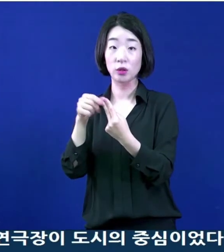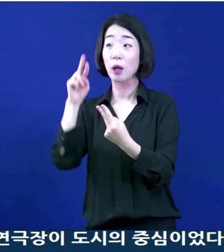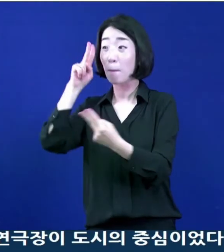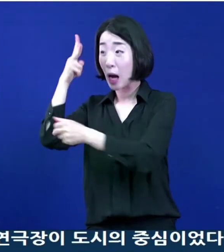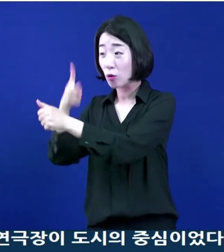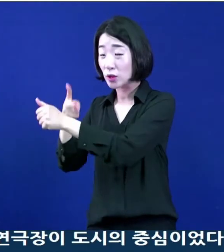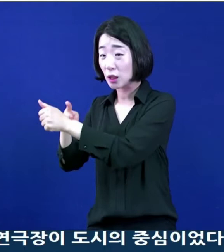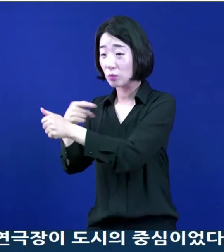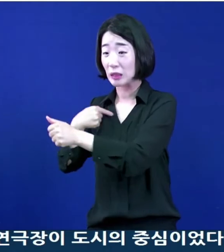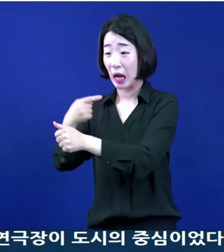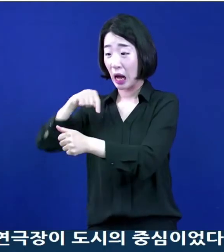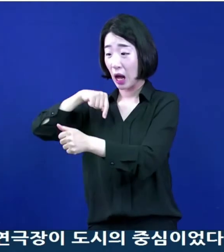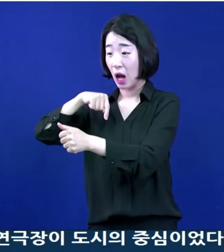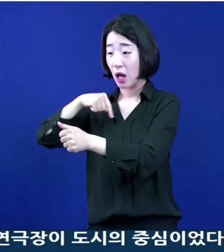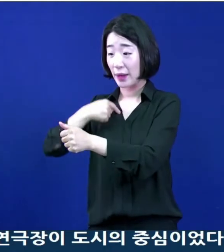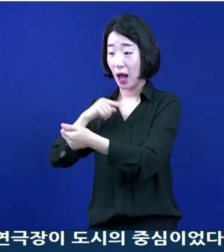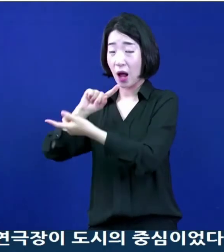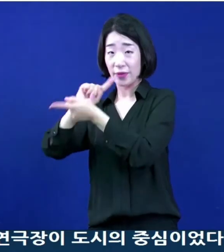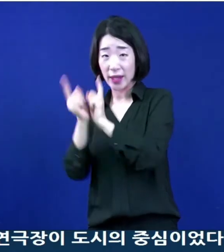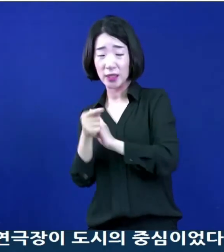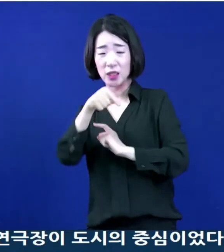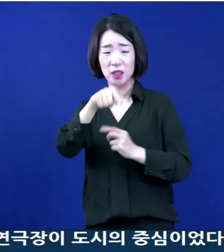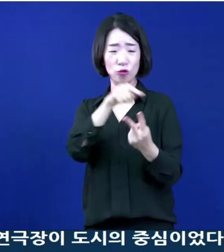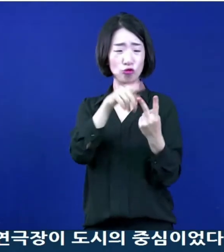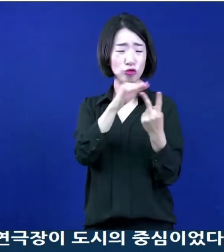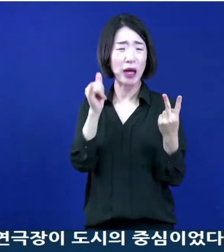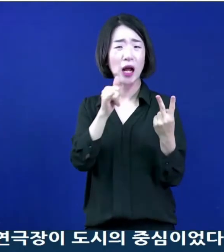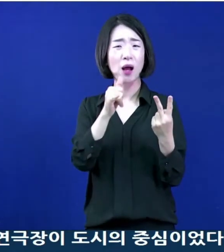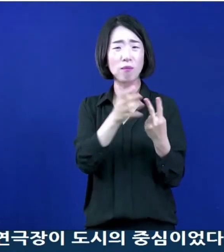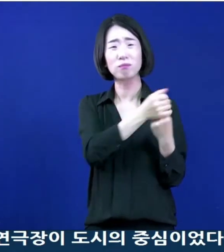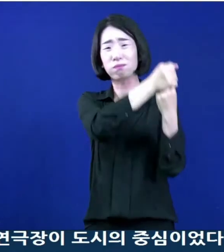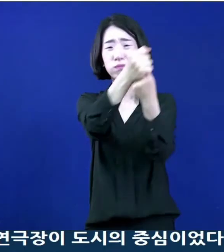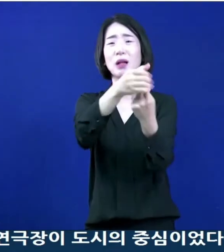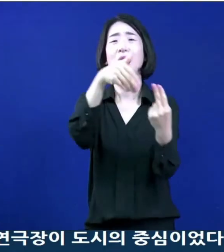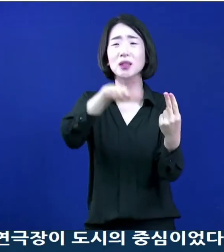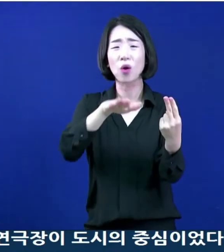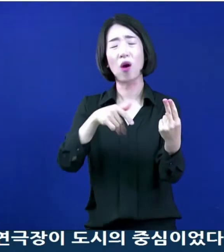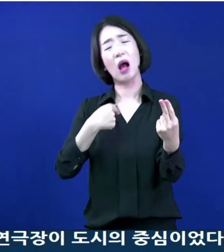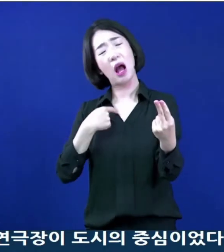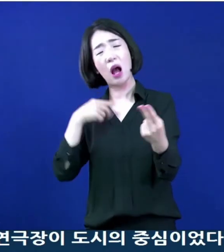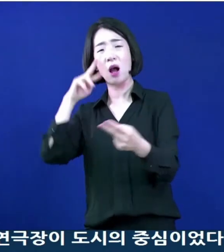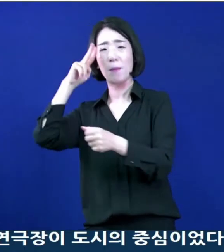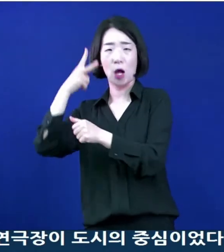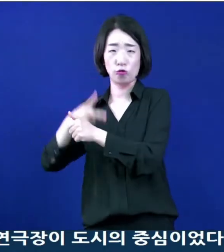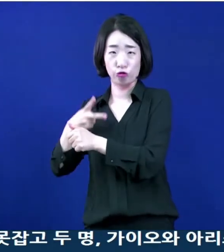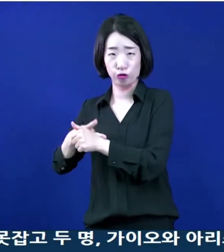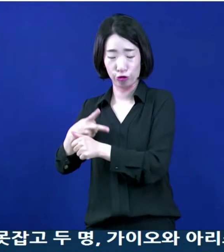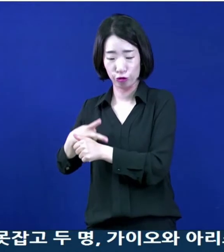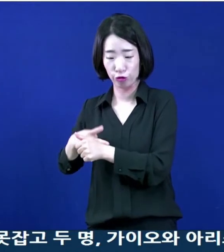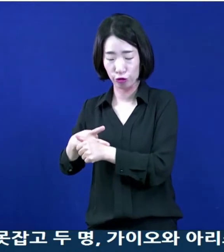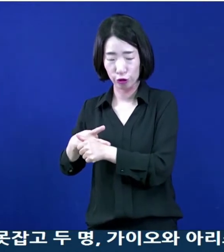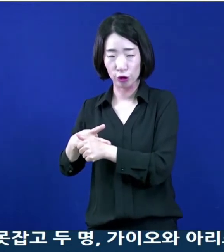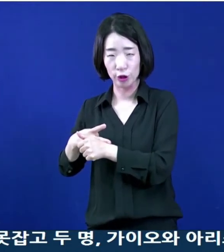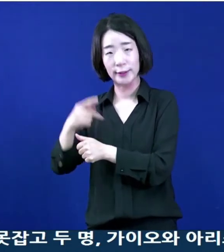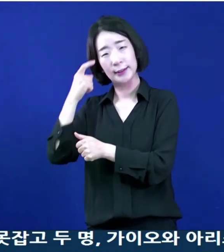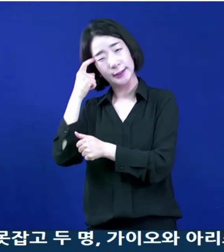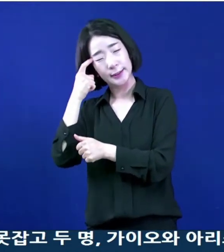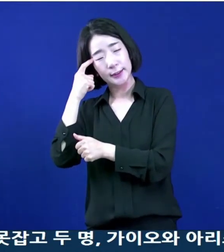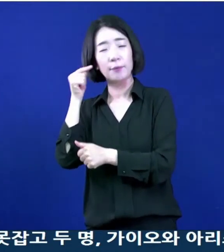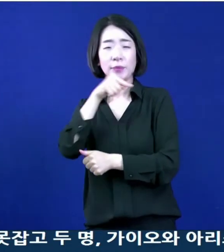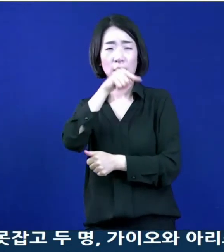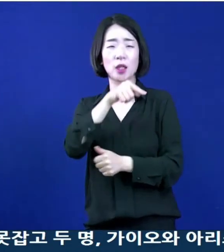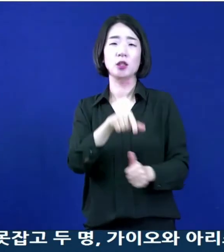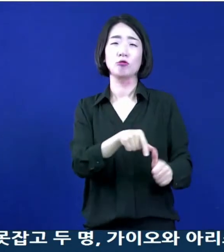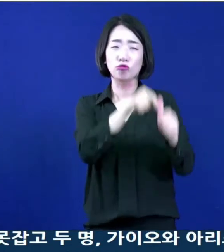사람이잖아요. 자기 대신 두 명이 저 연극장에 들어가니까 무슨 해코지를 당할지 어떻게 알아요? 그래서 바울이 그들을 구하려